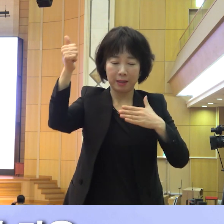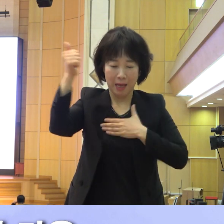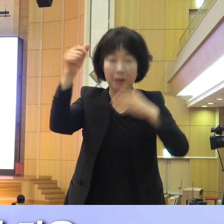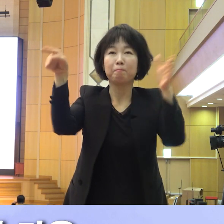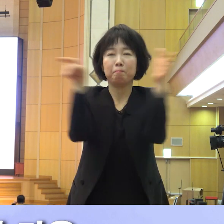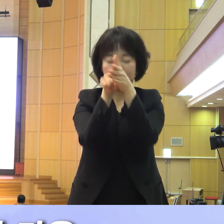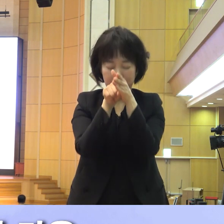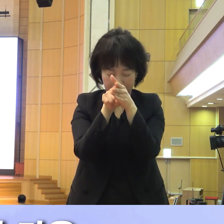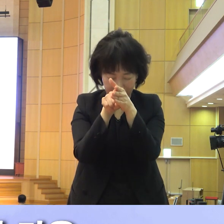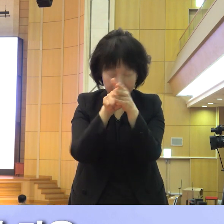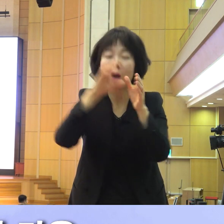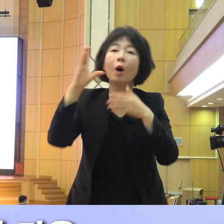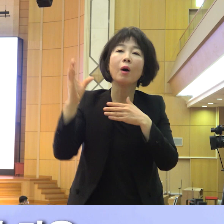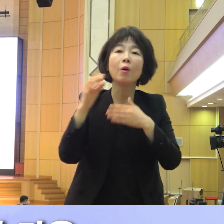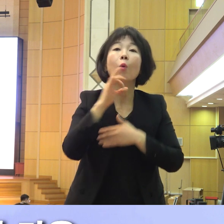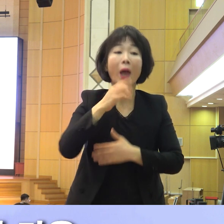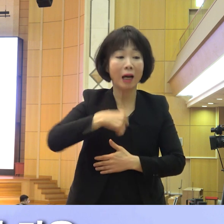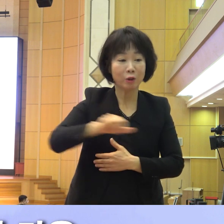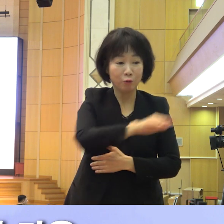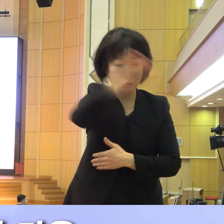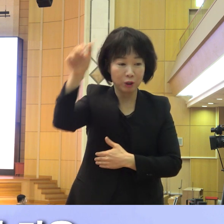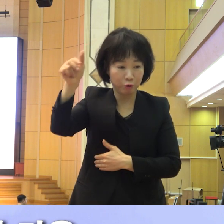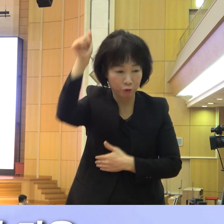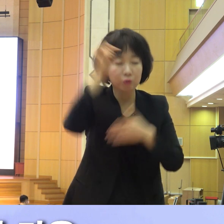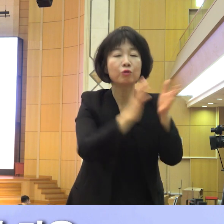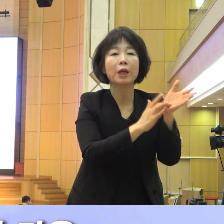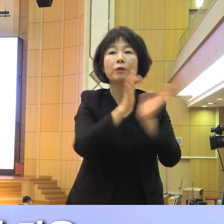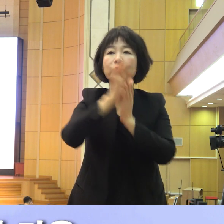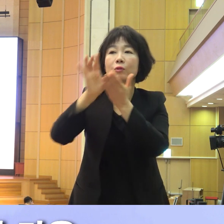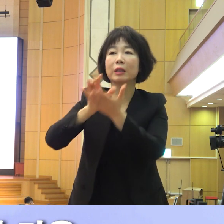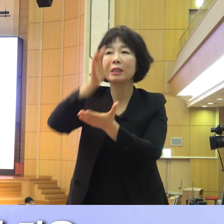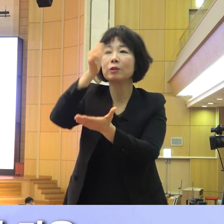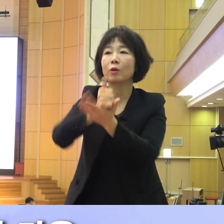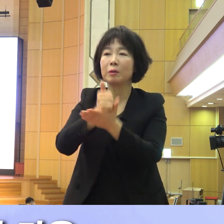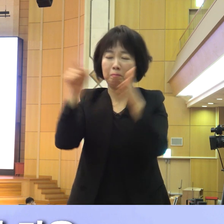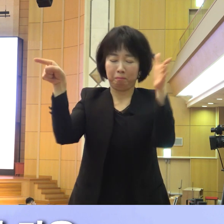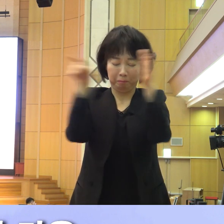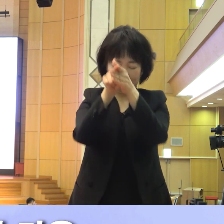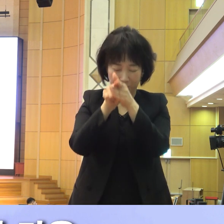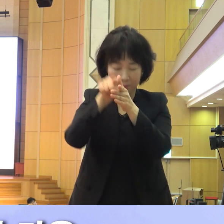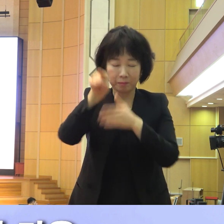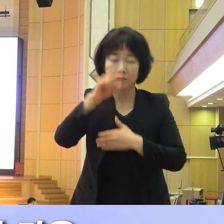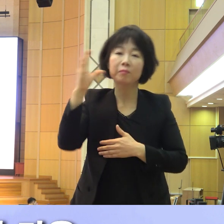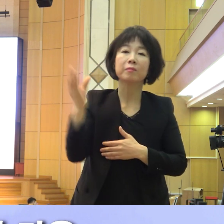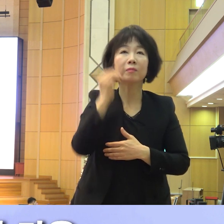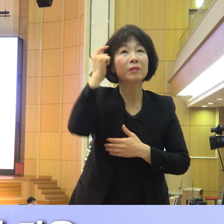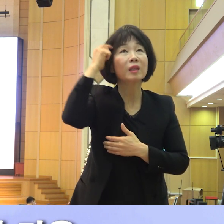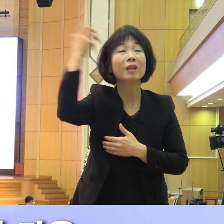믿사오며 그 외아들 주 예수 그리스도를 믿사오니